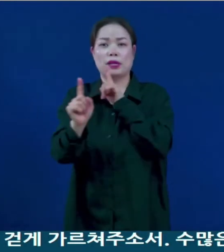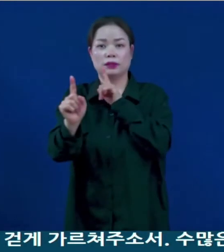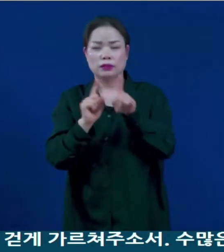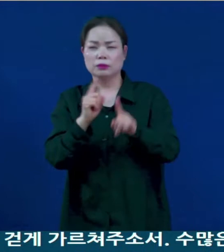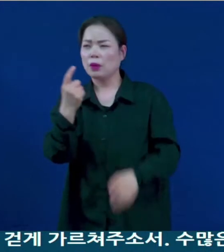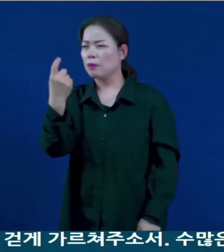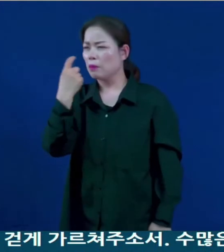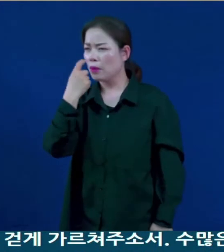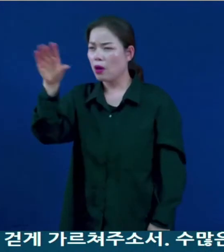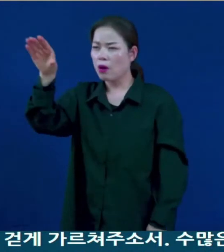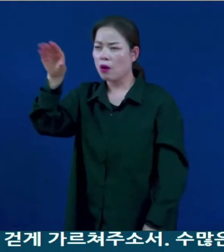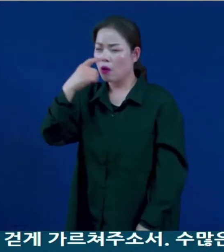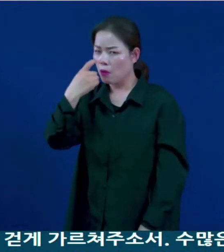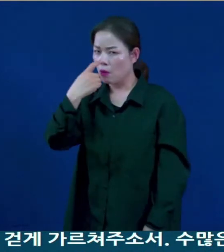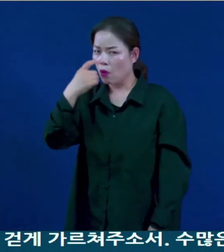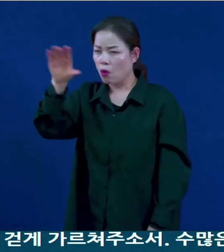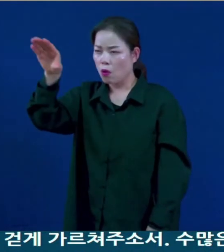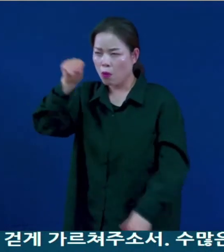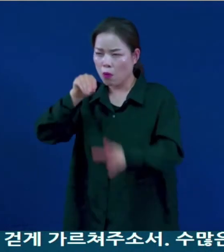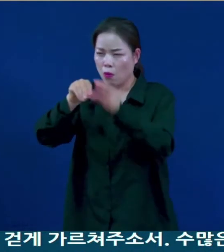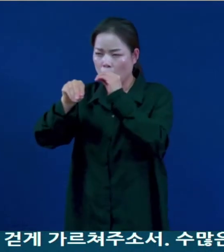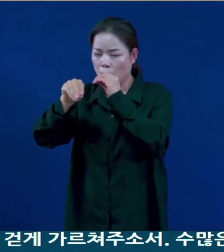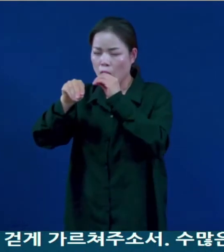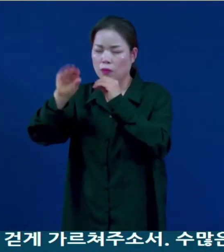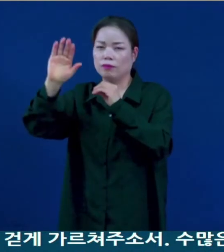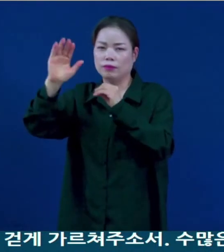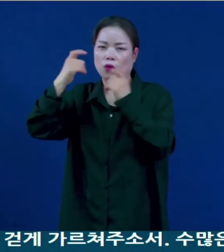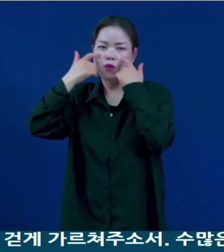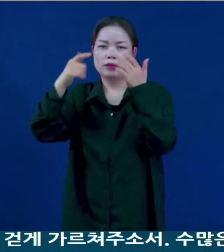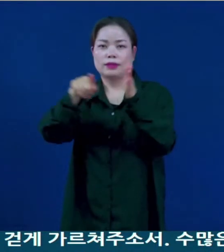말씀을 배우면 된다고 확신하고 있습니다.